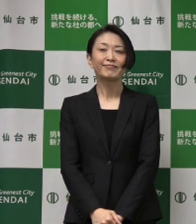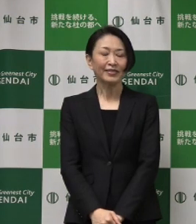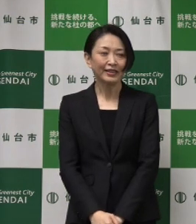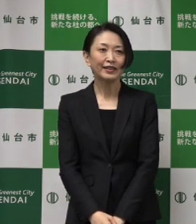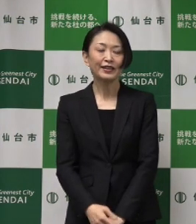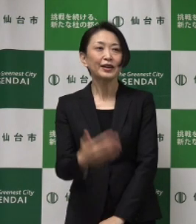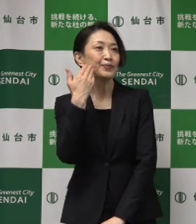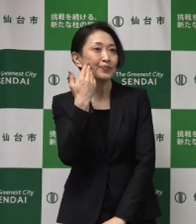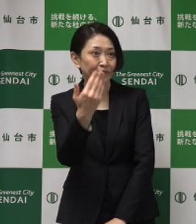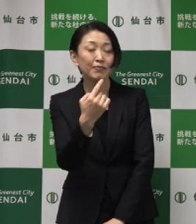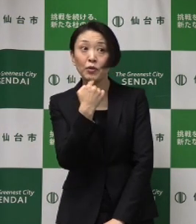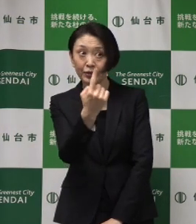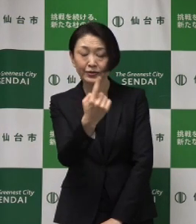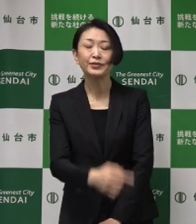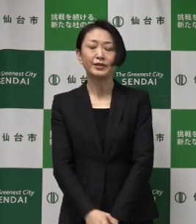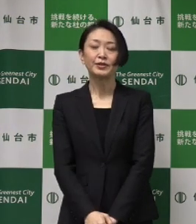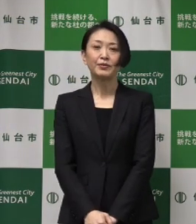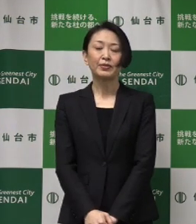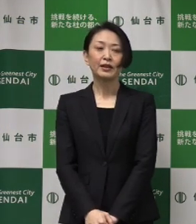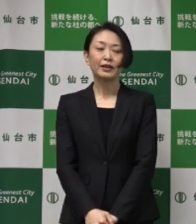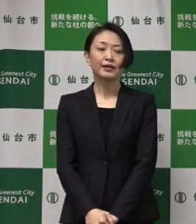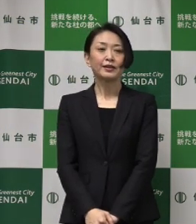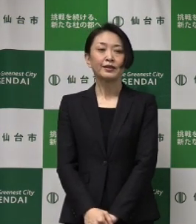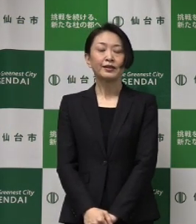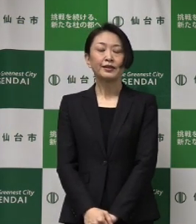ね、先日が県がですね、